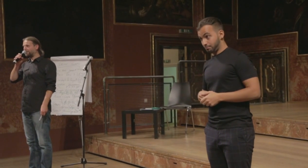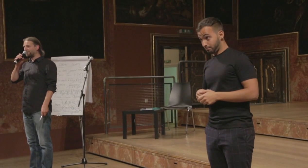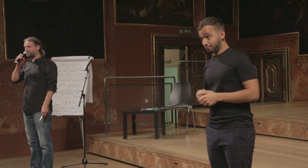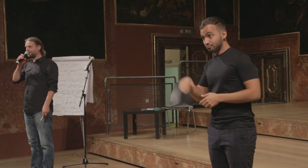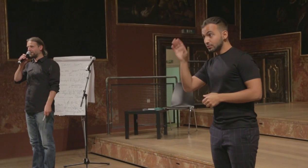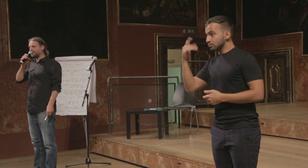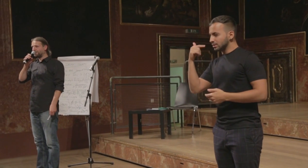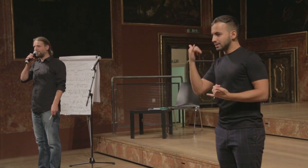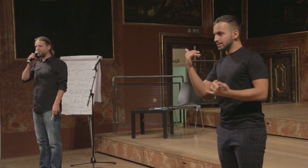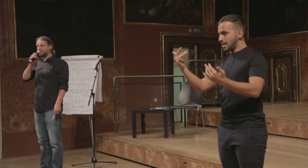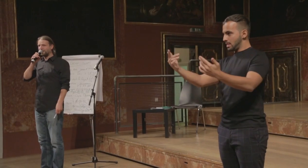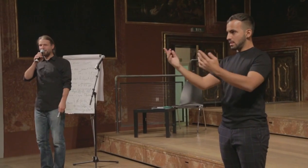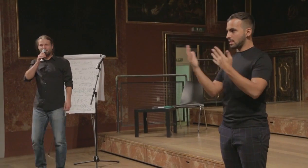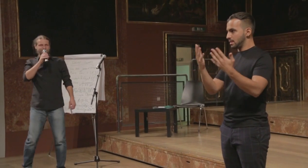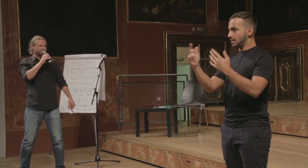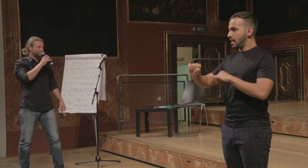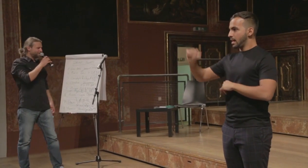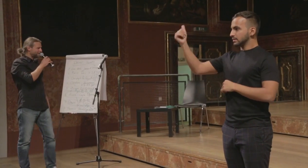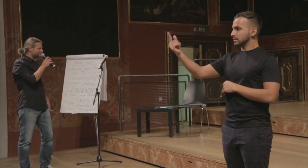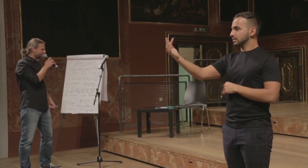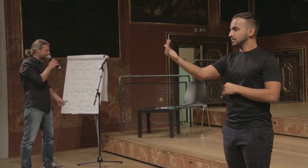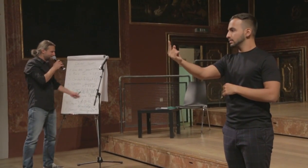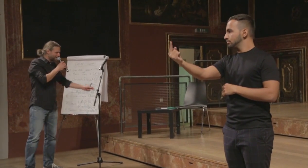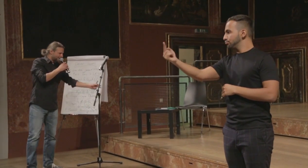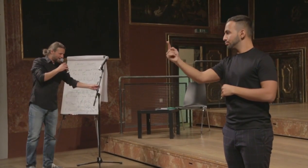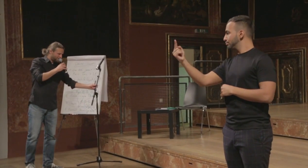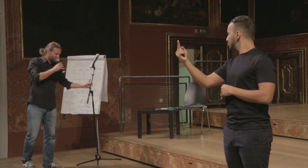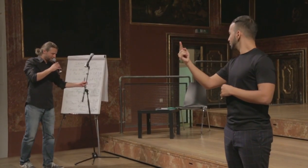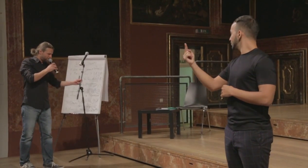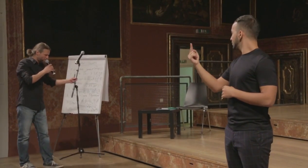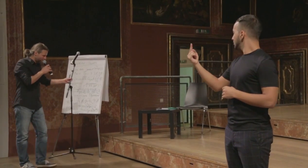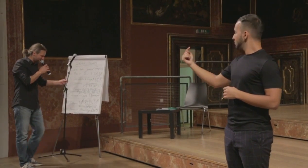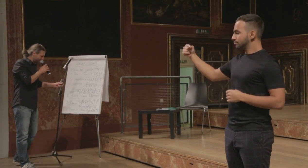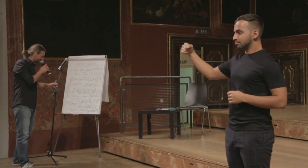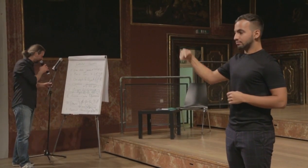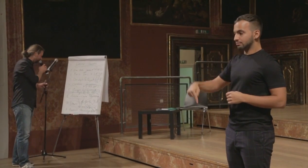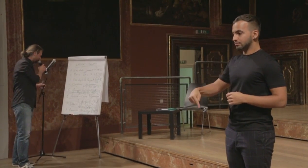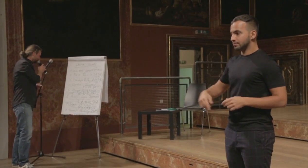Ich bitte als ersten Finalisten auf die Bühne